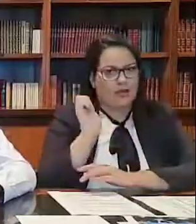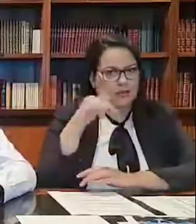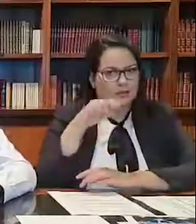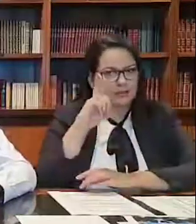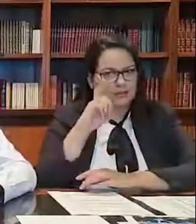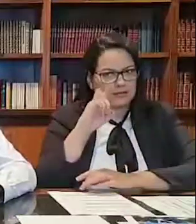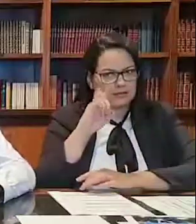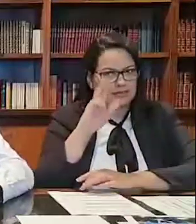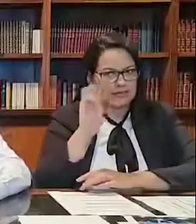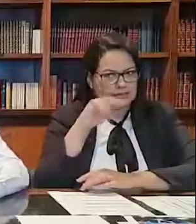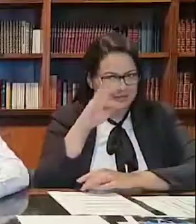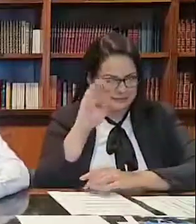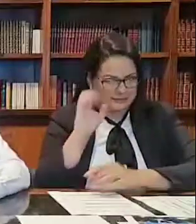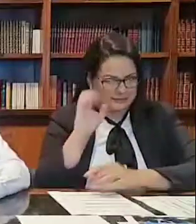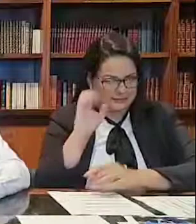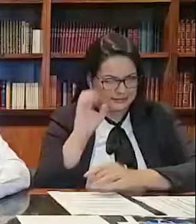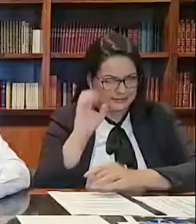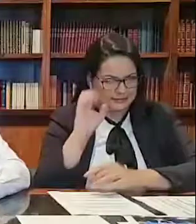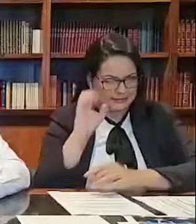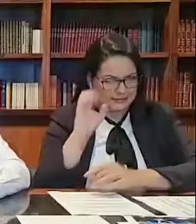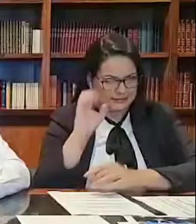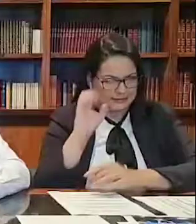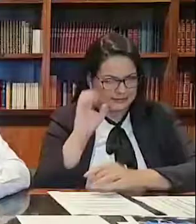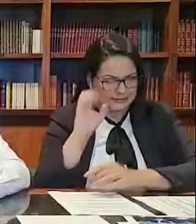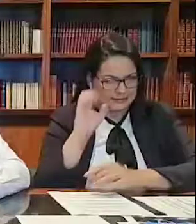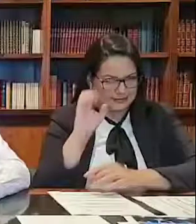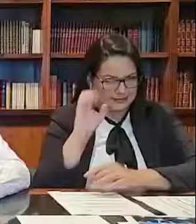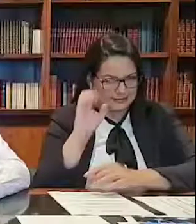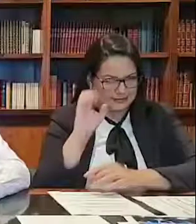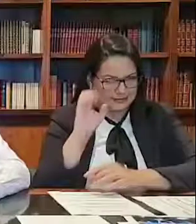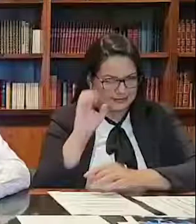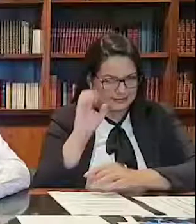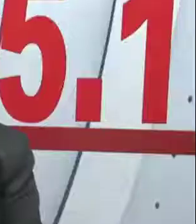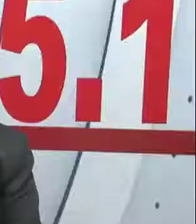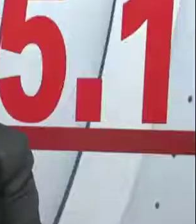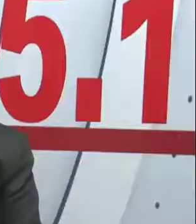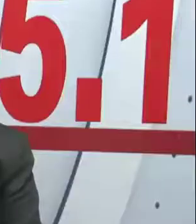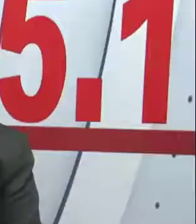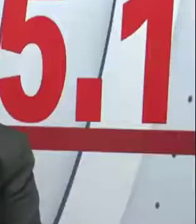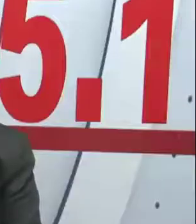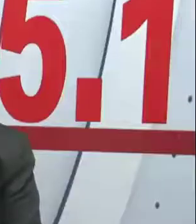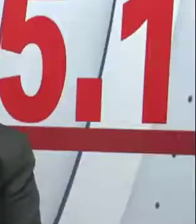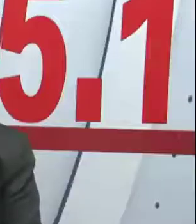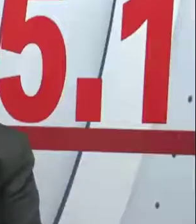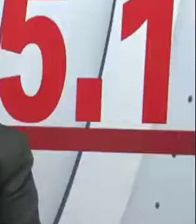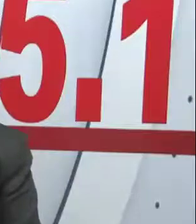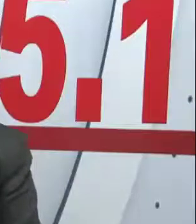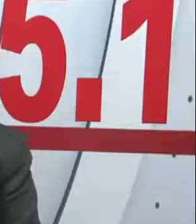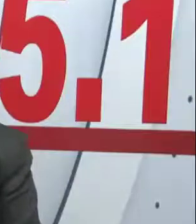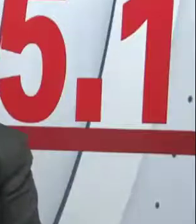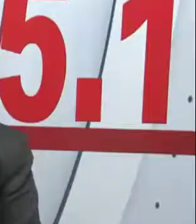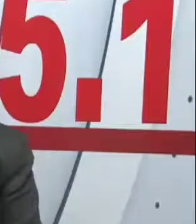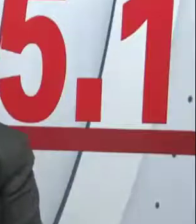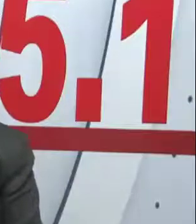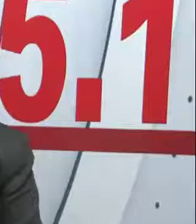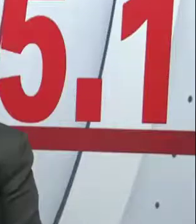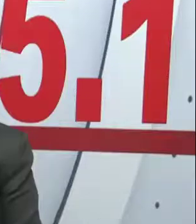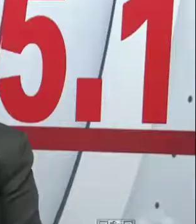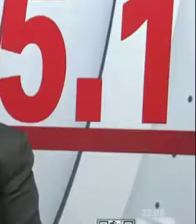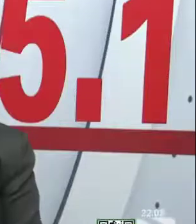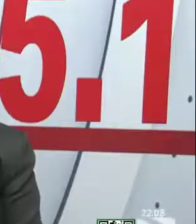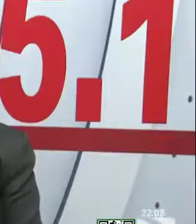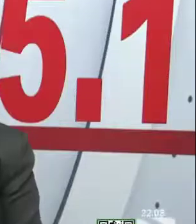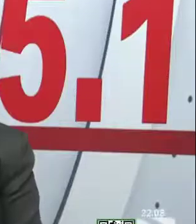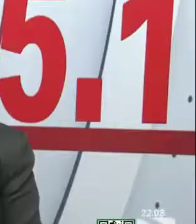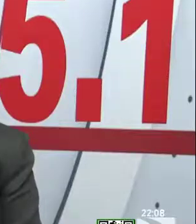ligação Jundiaí passamos no pedágio e voltando e tem umas coisas que tem umas coisas aí eu sem